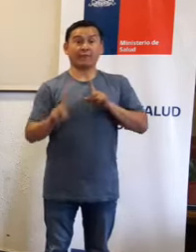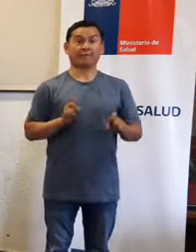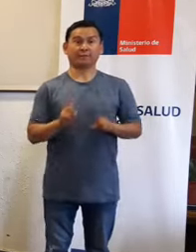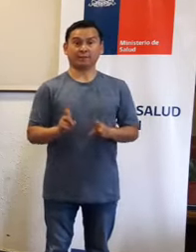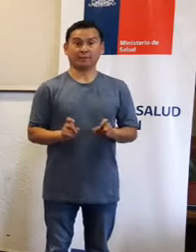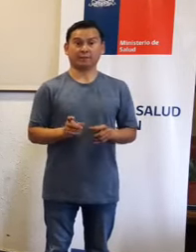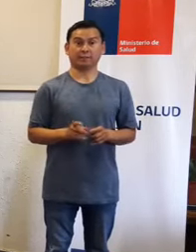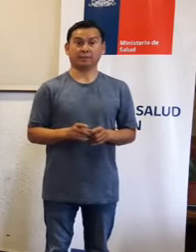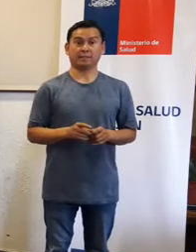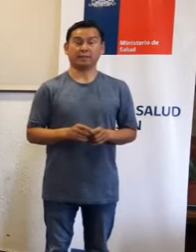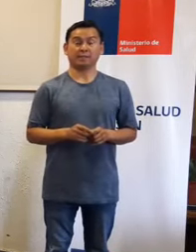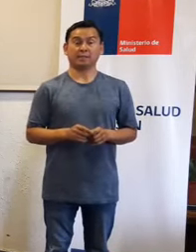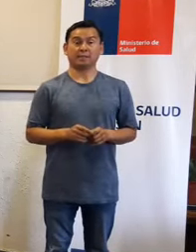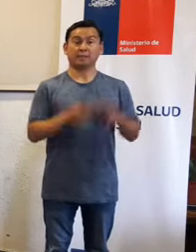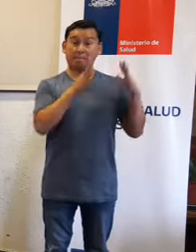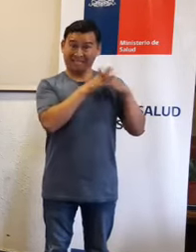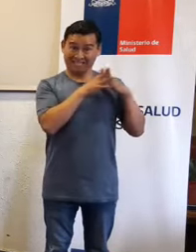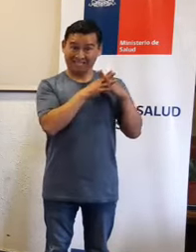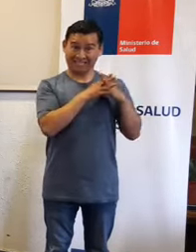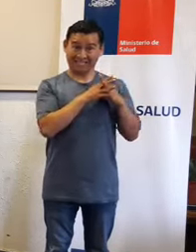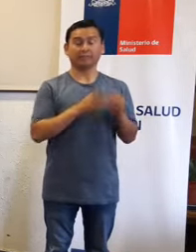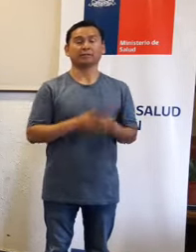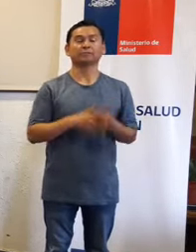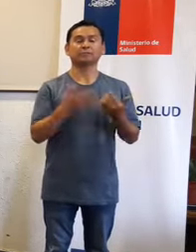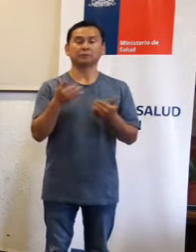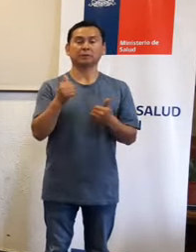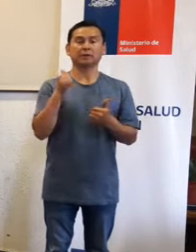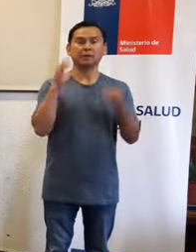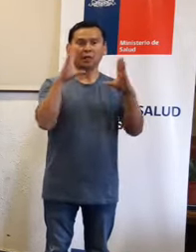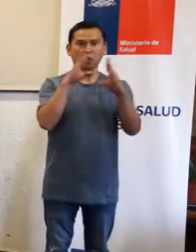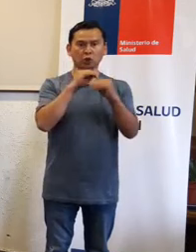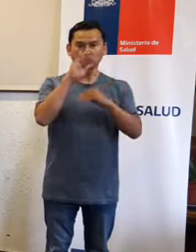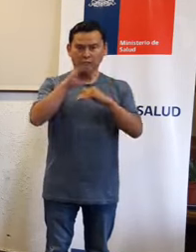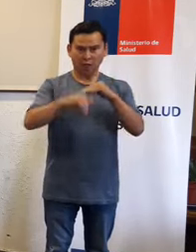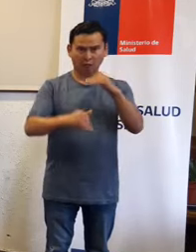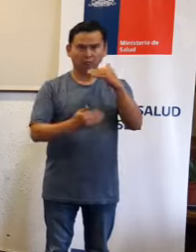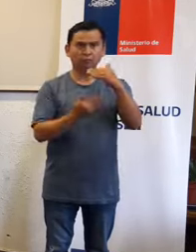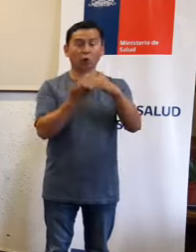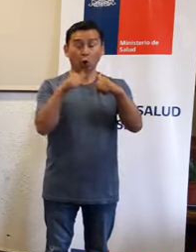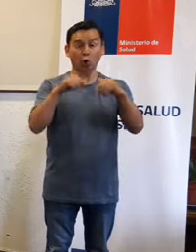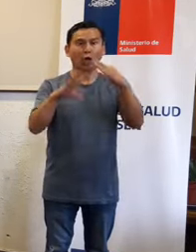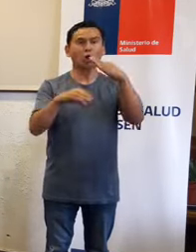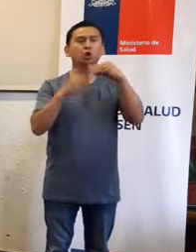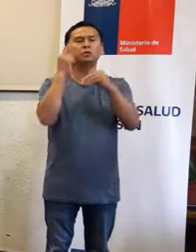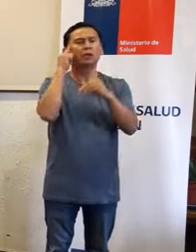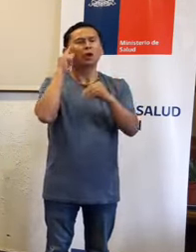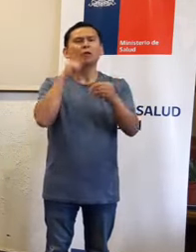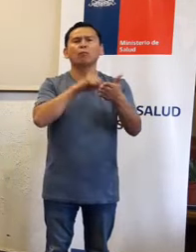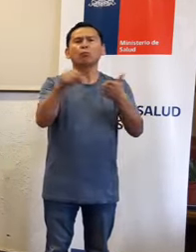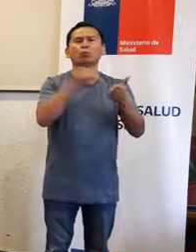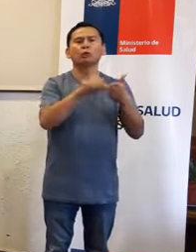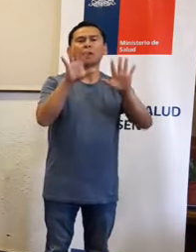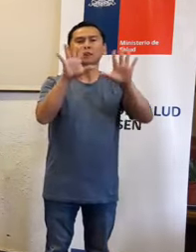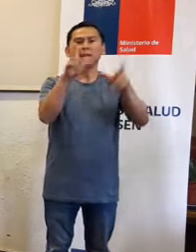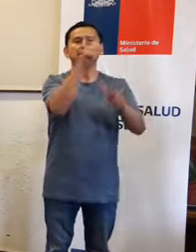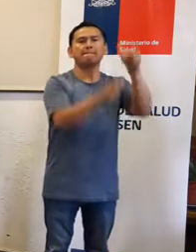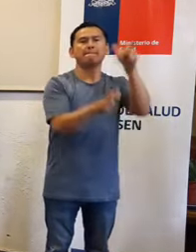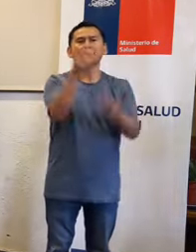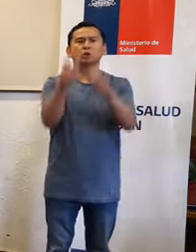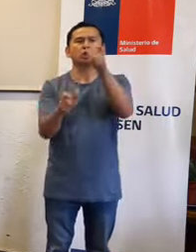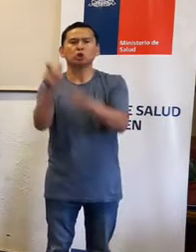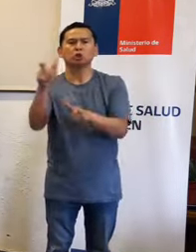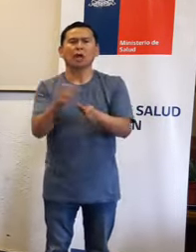el general Joaquín Morales, durante la noche y madrugada de hoy día, fueron infraccionadas 10 personas por